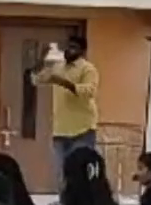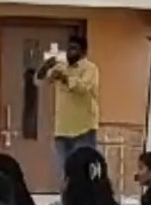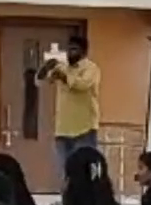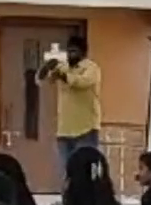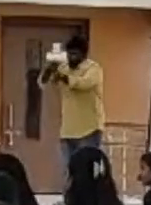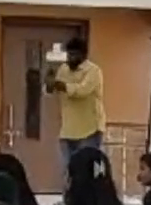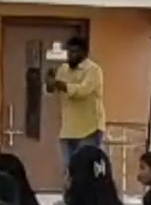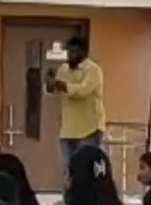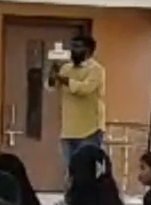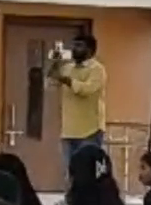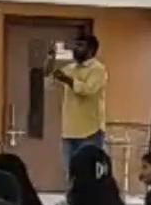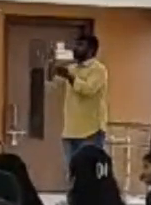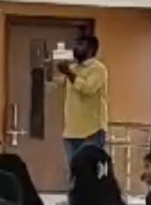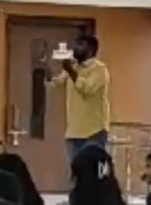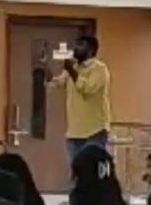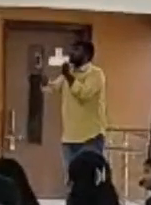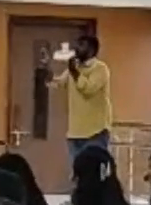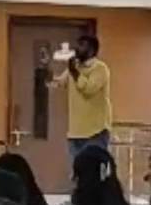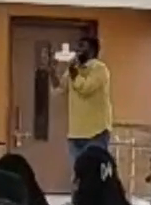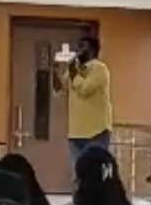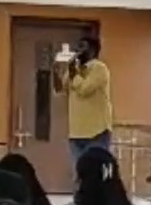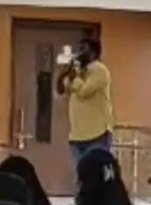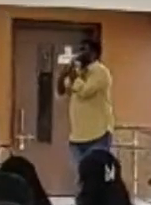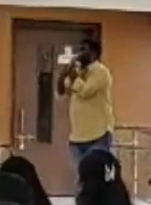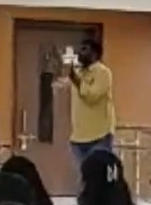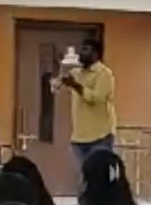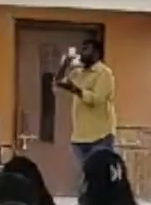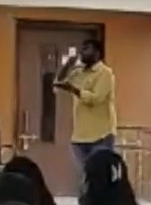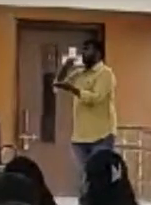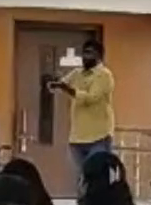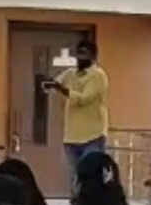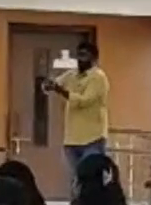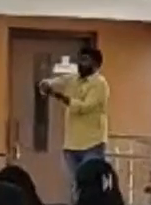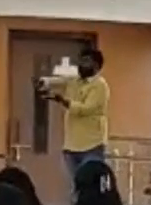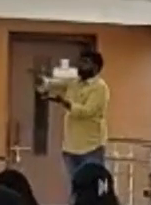ಸ್ಟಾರ್ಟಿಂಗು ಏನಂದ್ರೆ ಆ ಸೈನ್ ಲ್ಯಾಂಗ್ವೇಜ್ ಯೂಸ್ ಮಾಡ್ತಿದ್ದು